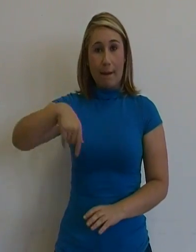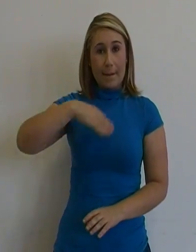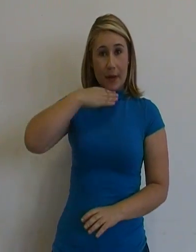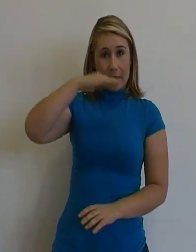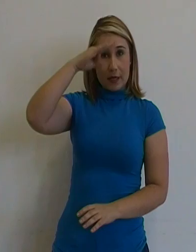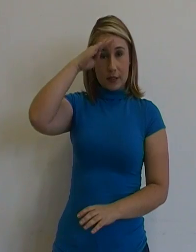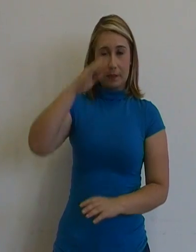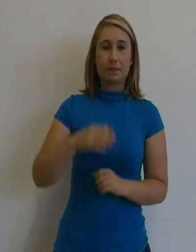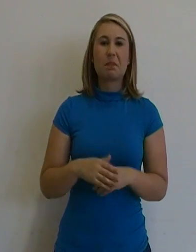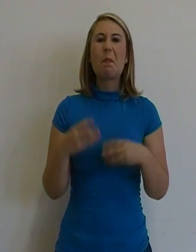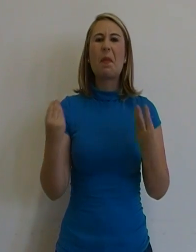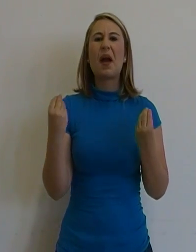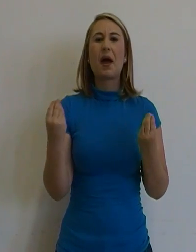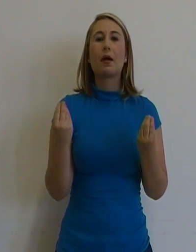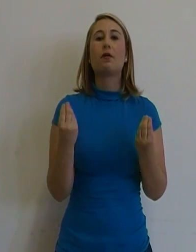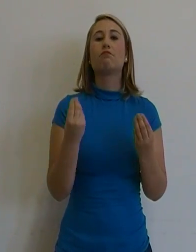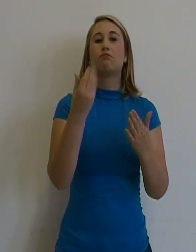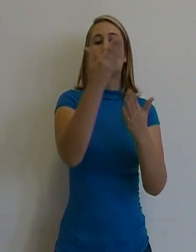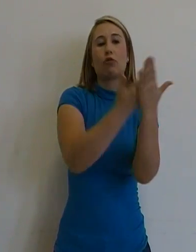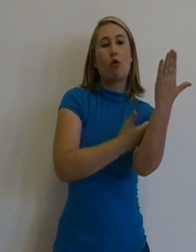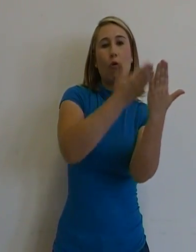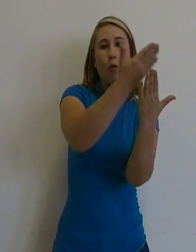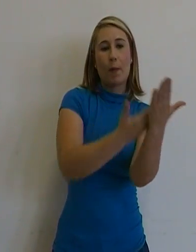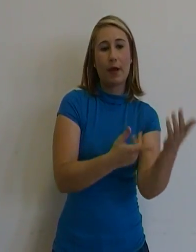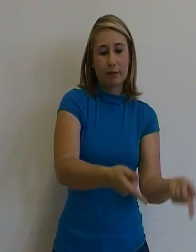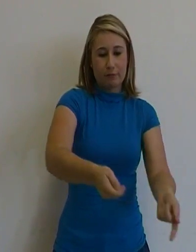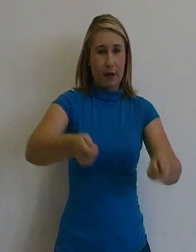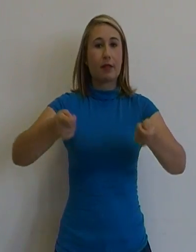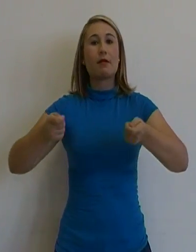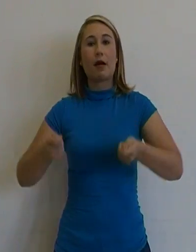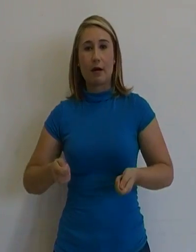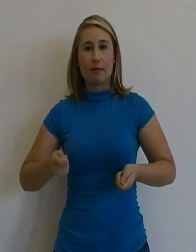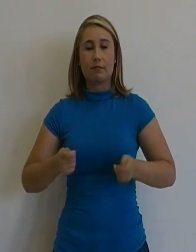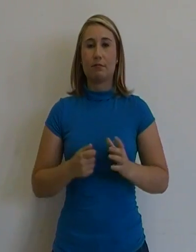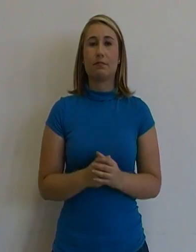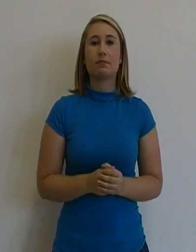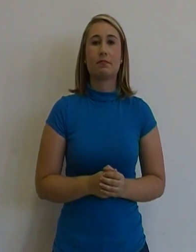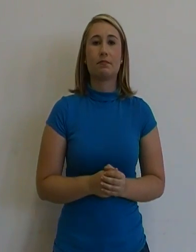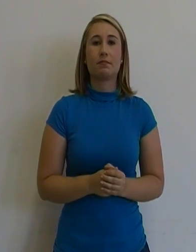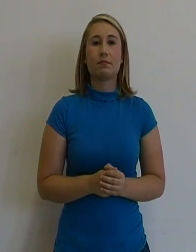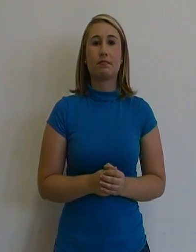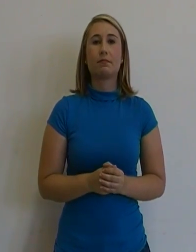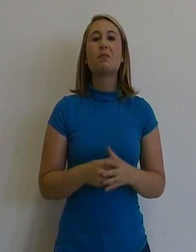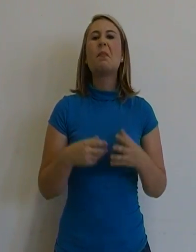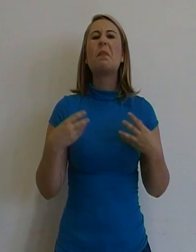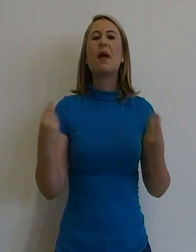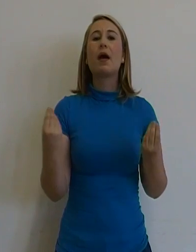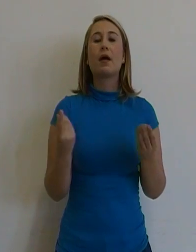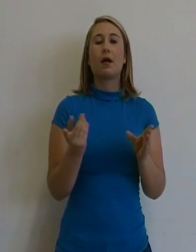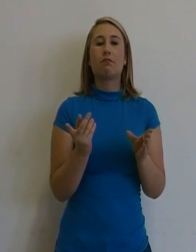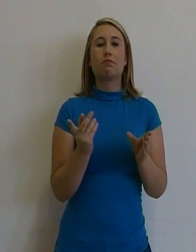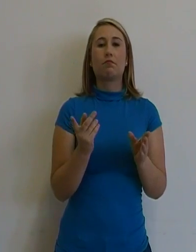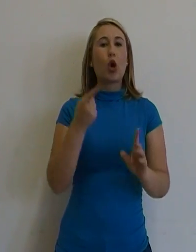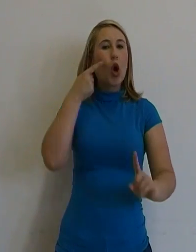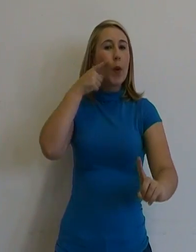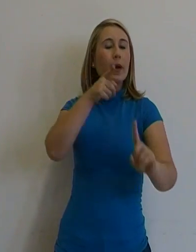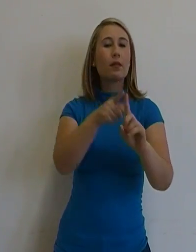a la jornada de recepción de documentos, con el objetivo que se postulen a los diferentes programas de la